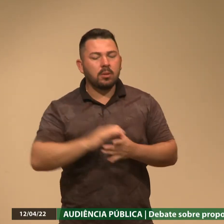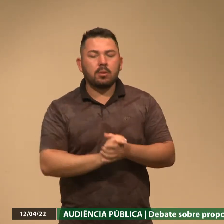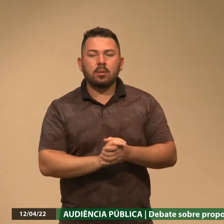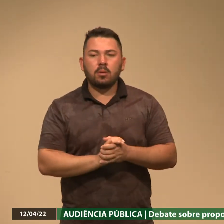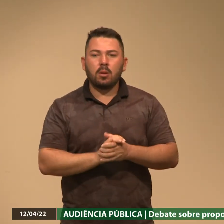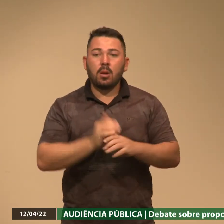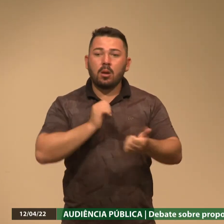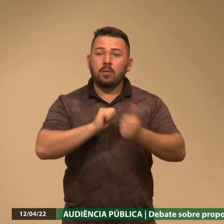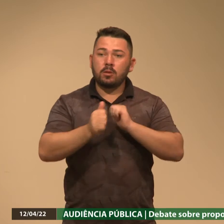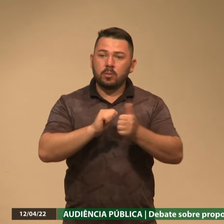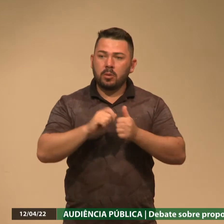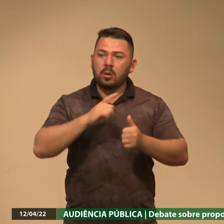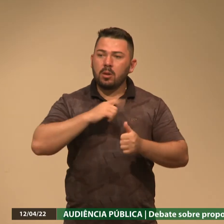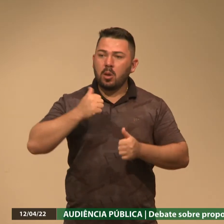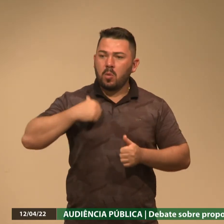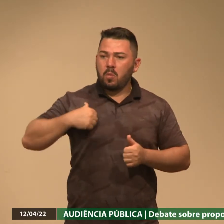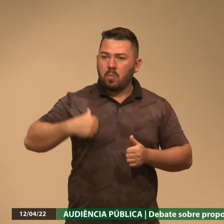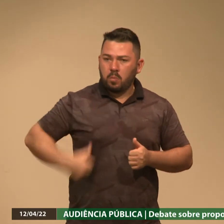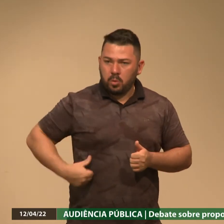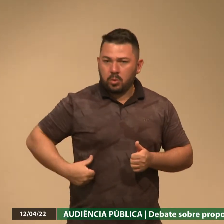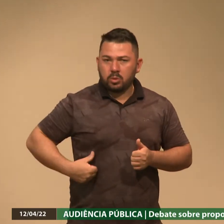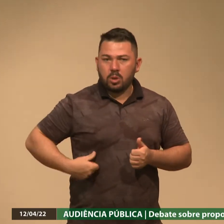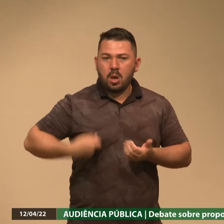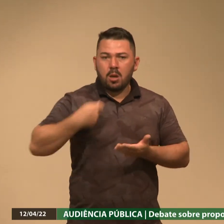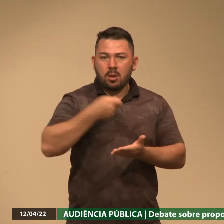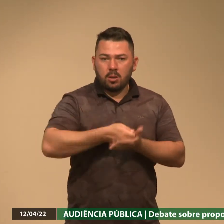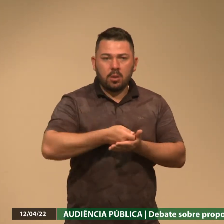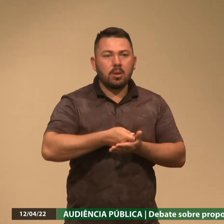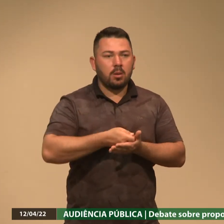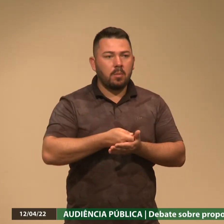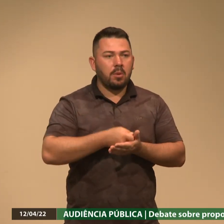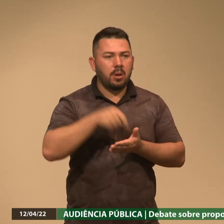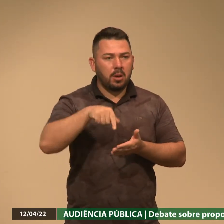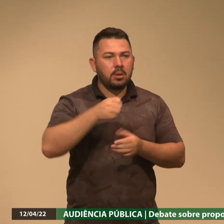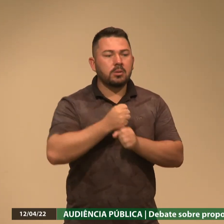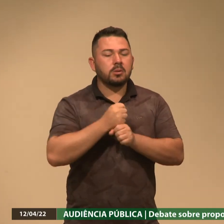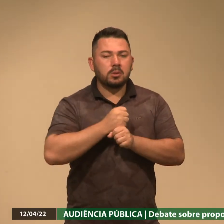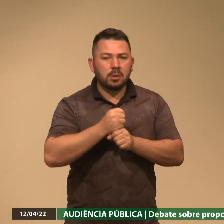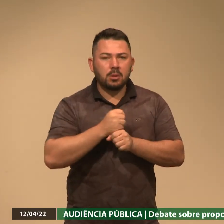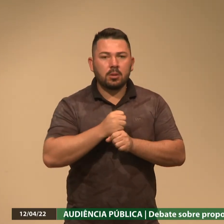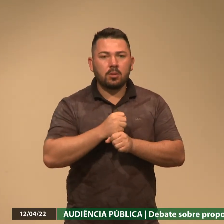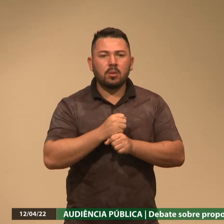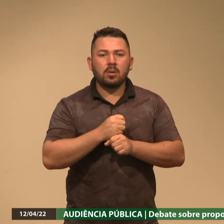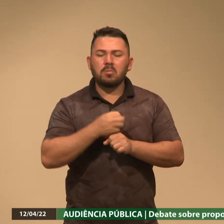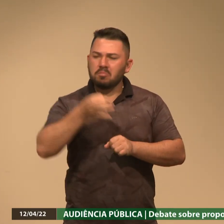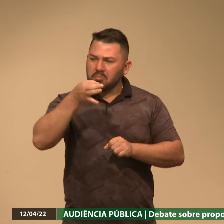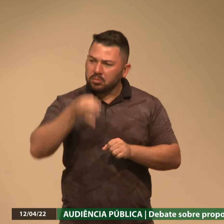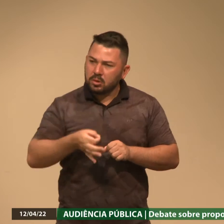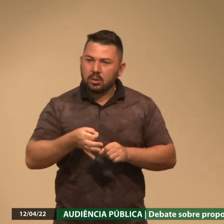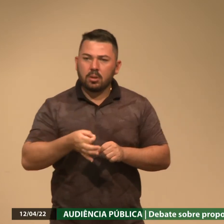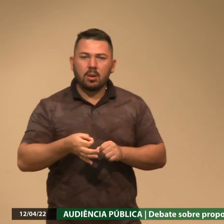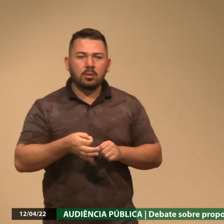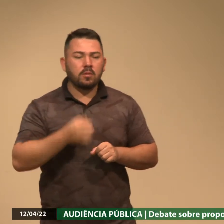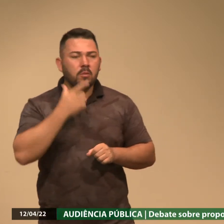ela tem o bolsa atleta também Estadual lançado esse ano e com certeza também iremos contemplar